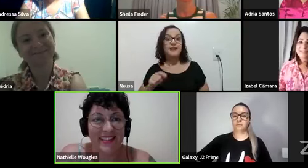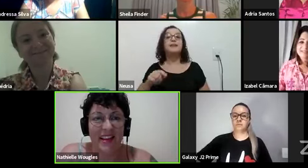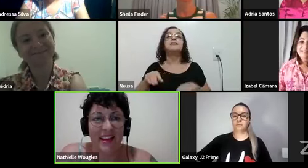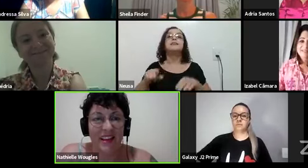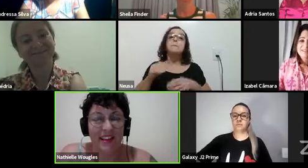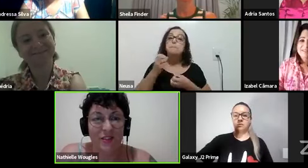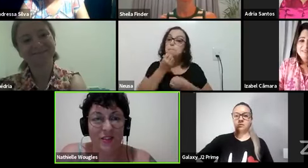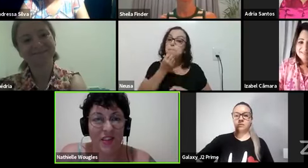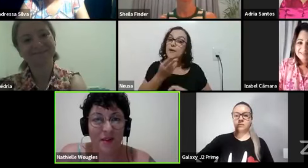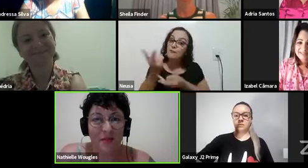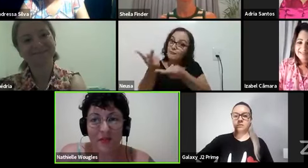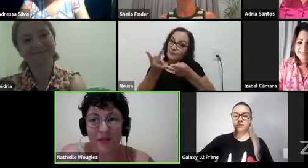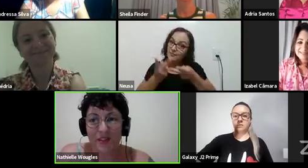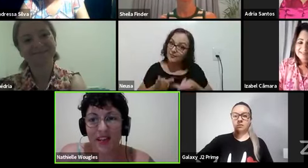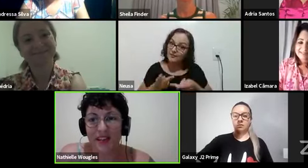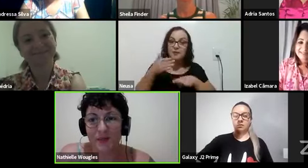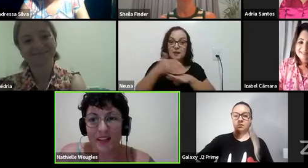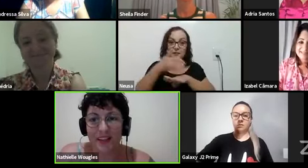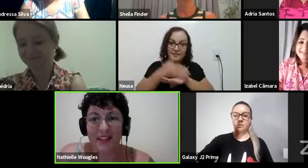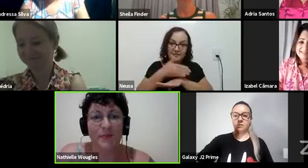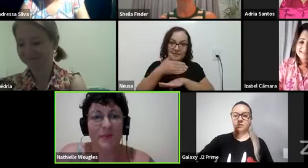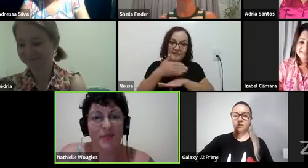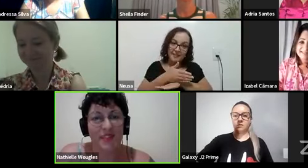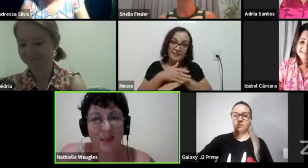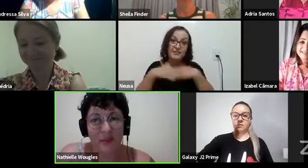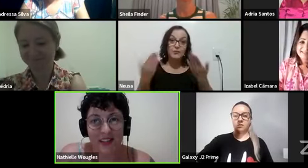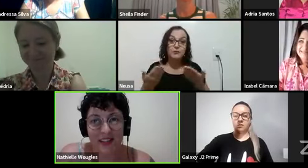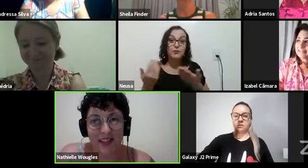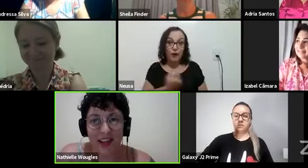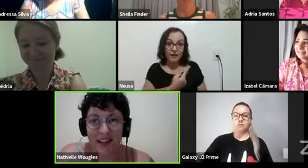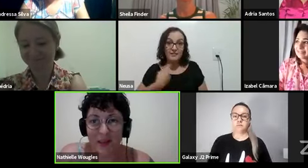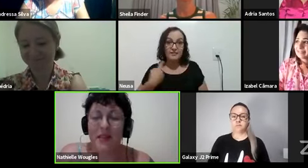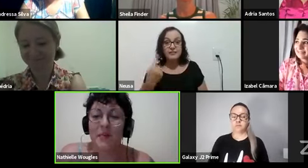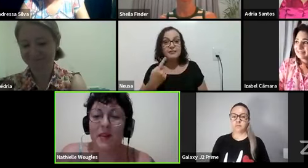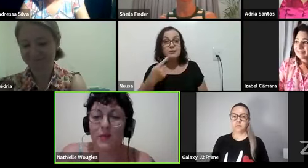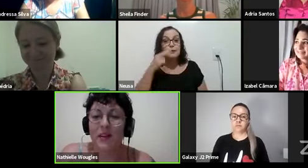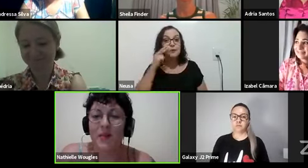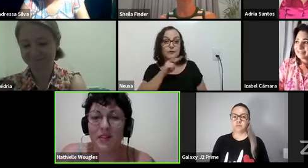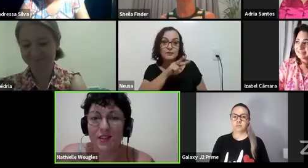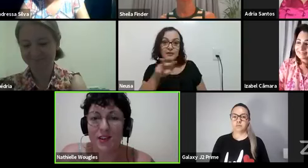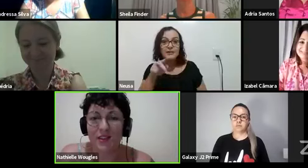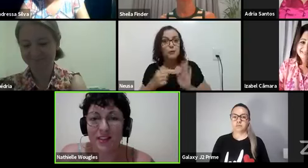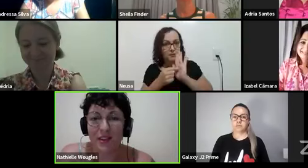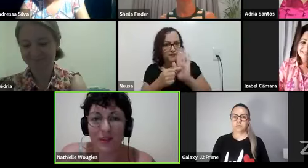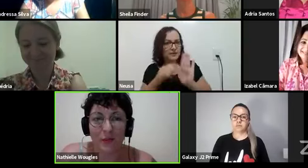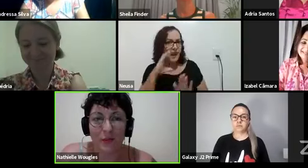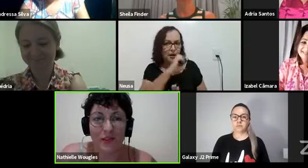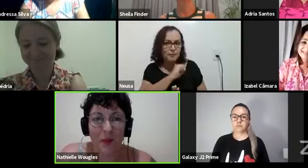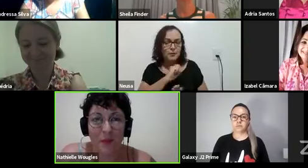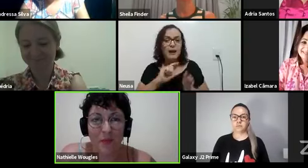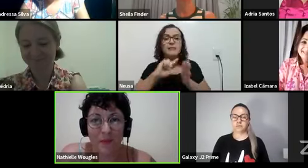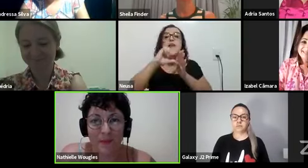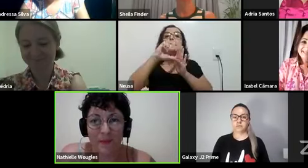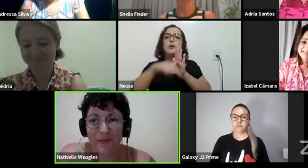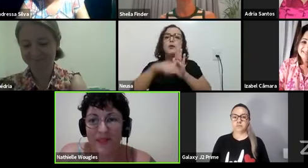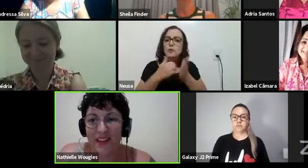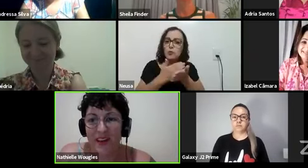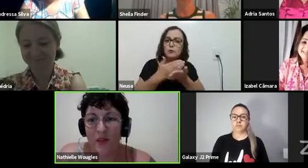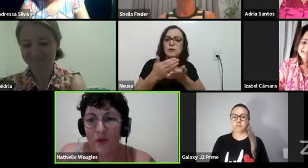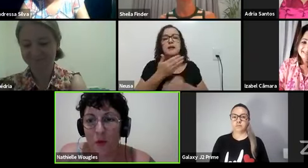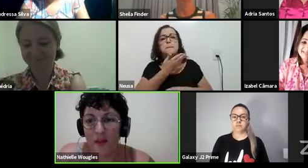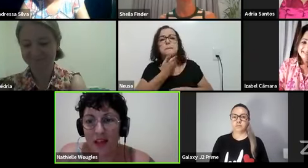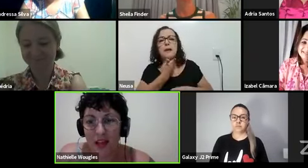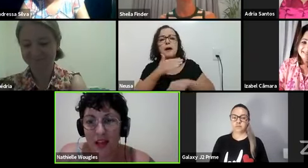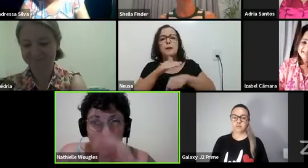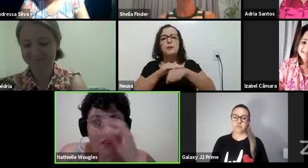bem-vindas. Então, a gente quer ouvir vocês, meninas, para vocês se apresentarem rapidamente, para depois a gente entrar no nosso bate-papo.